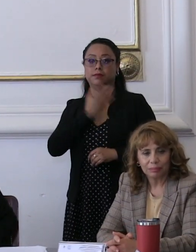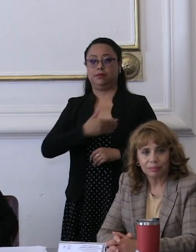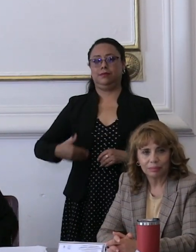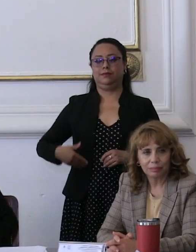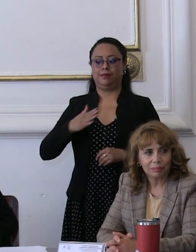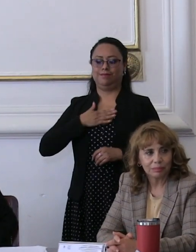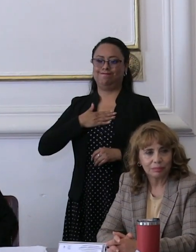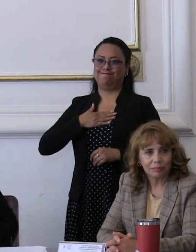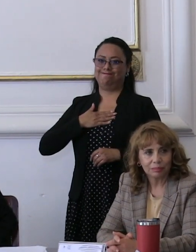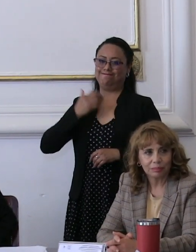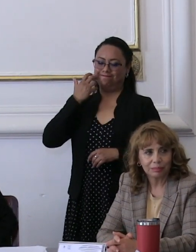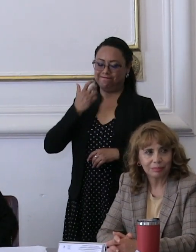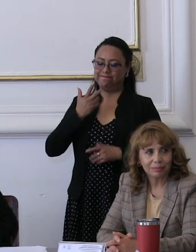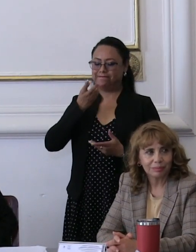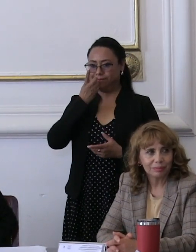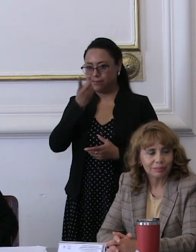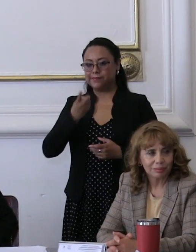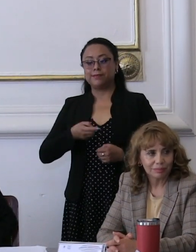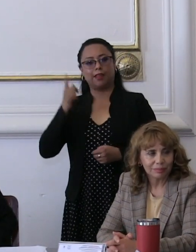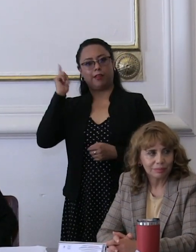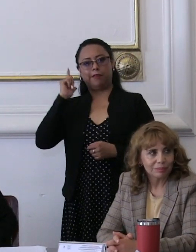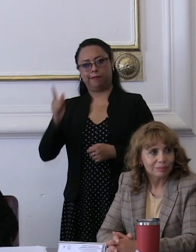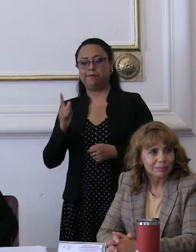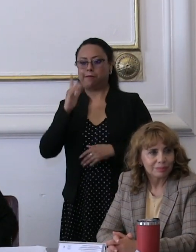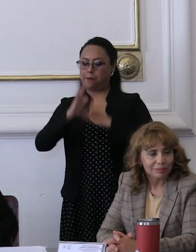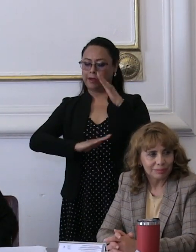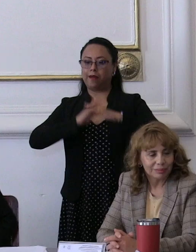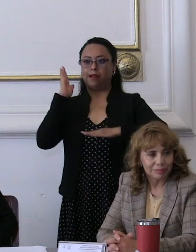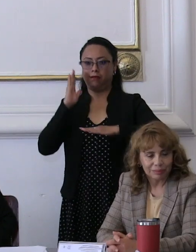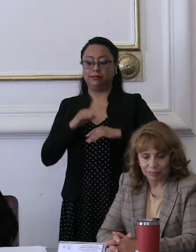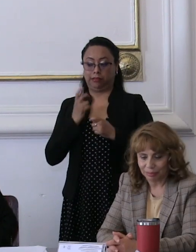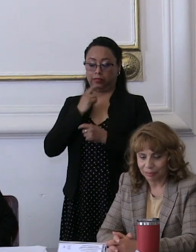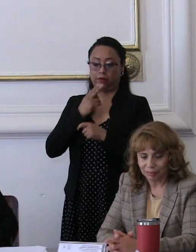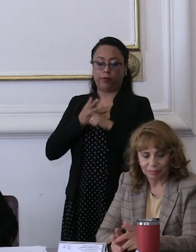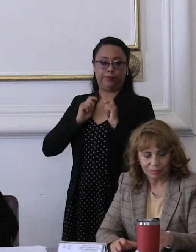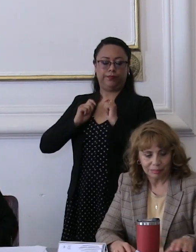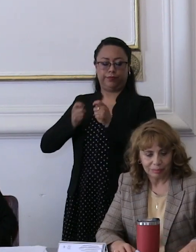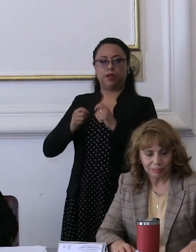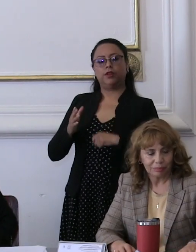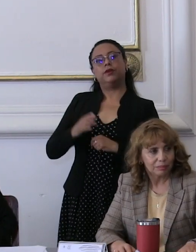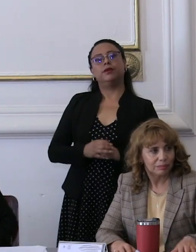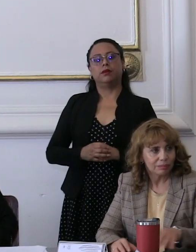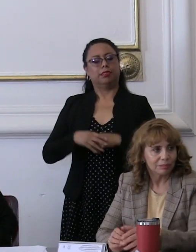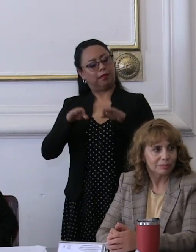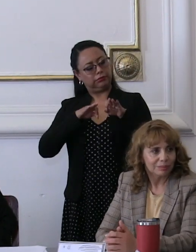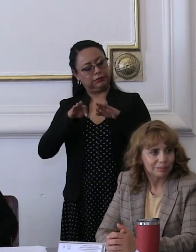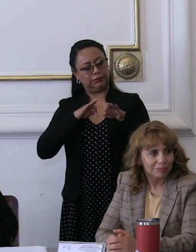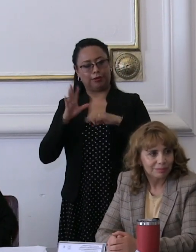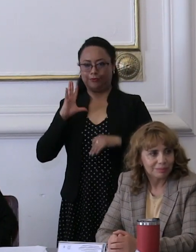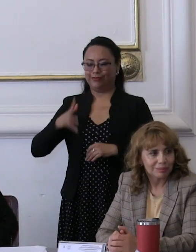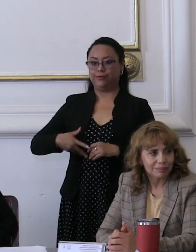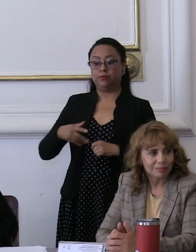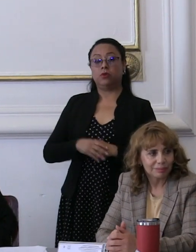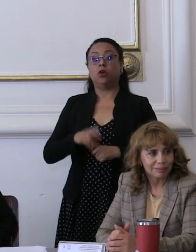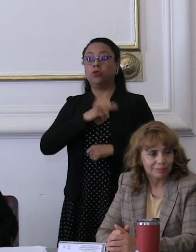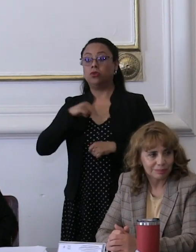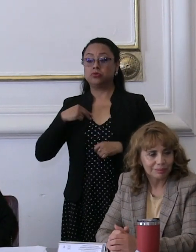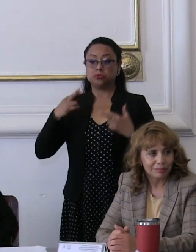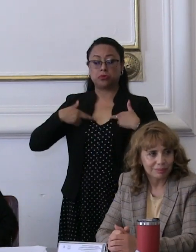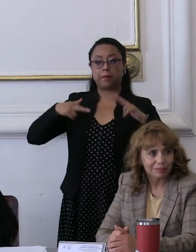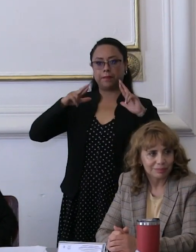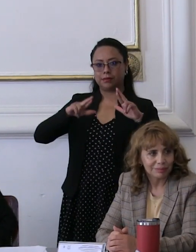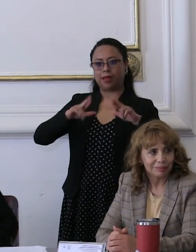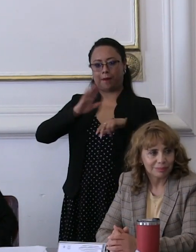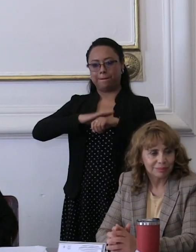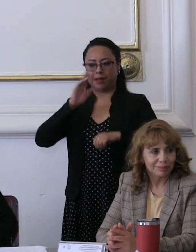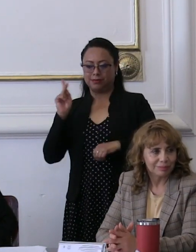sé que llevarás con mucho orgullo y con mucho trabajo. Creo que aquí estamos representados, pues básicamente la mayoría de los